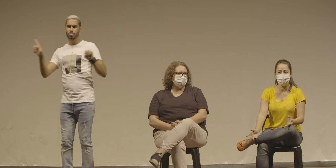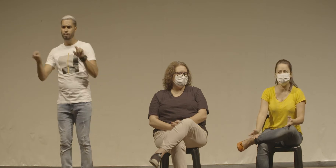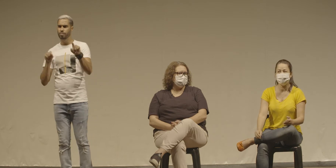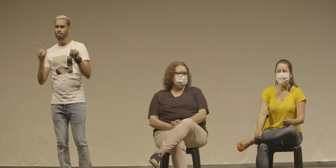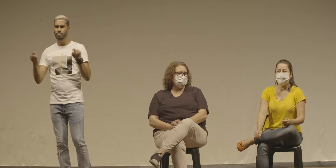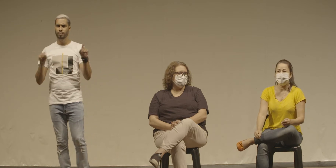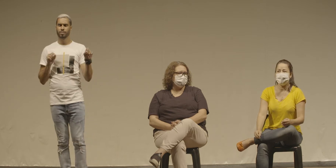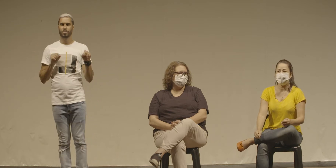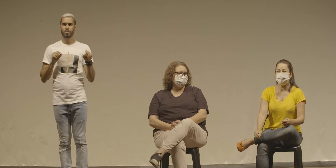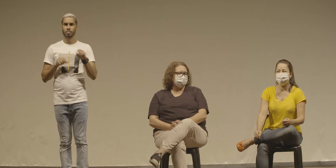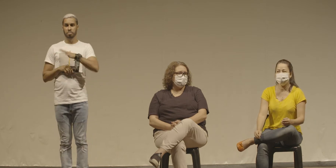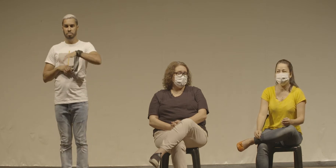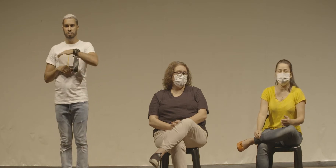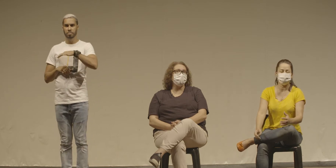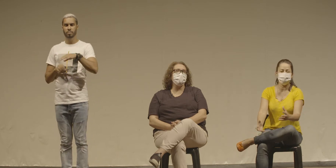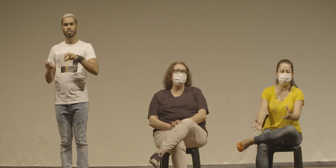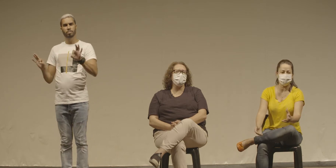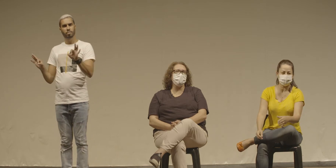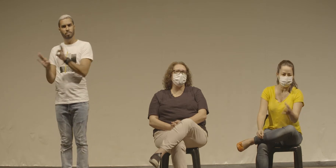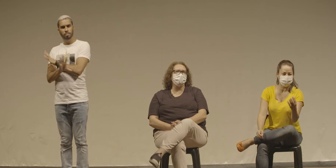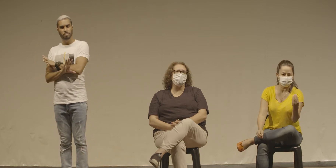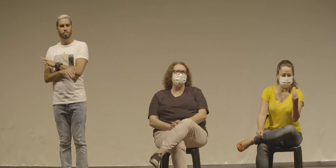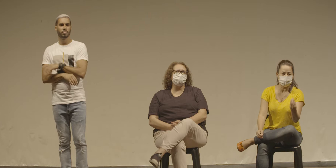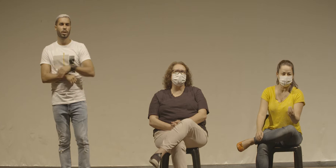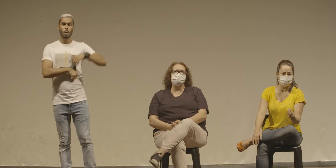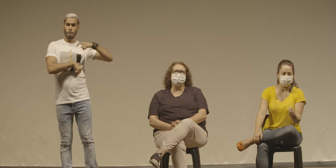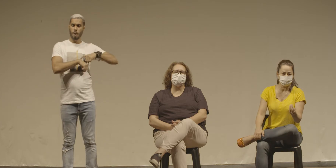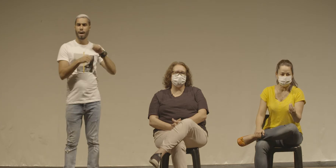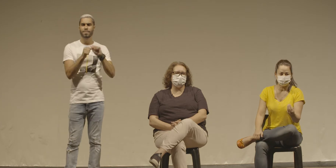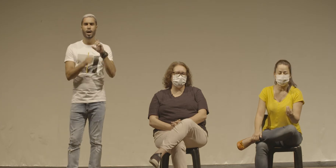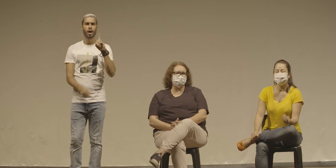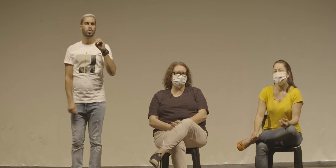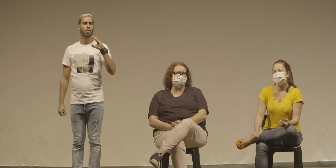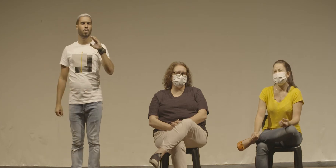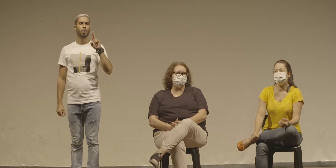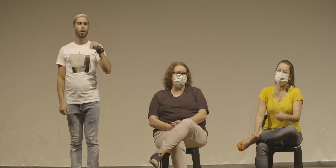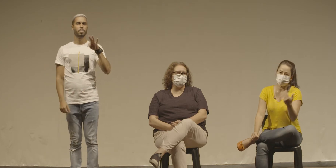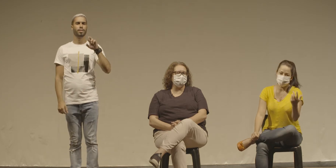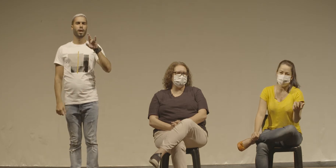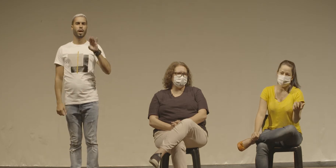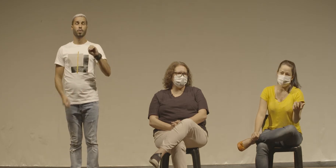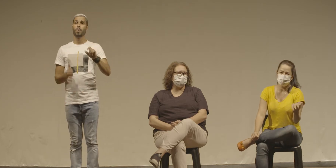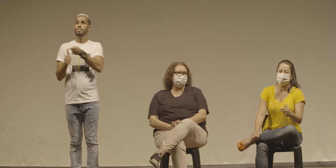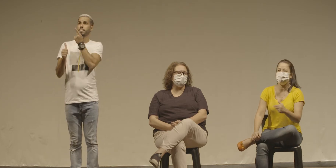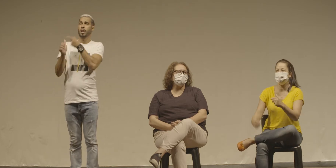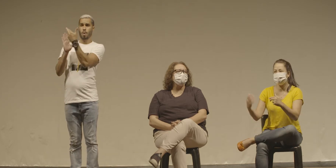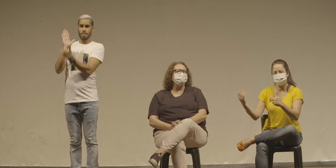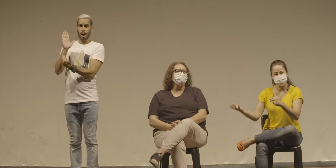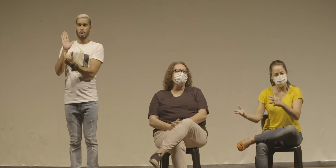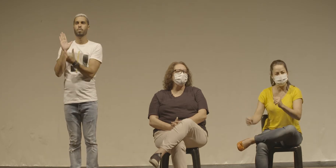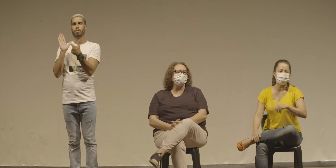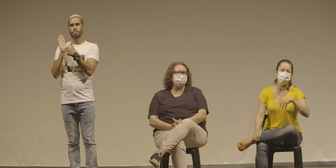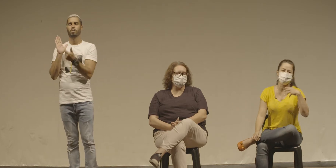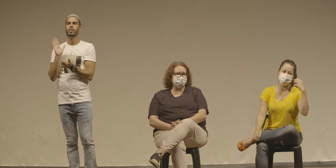Feito isso, a gente, quando faz um documentário, a gente faz um primeiro roteiro. E nós fizemos um primeiro roteiro para poder